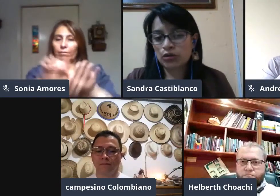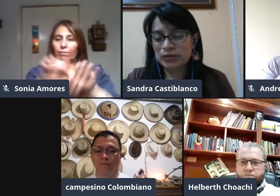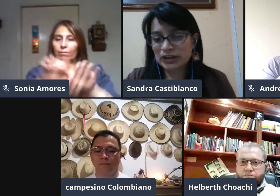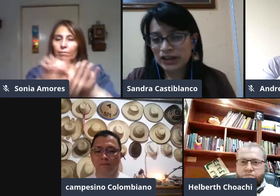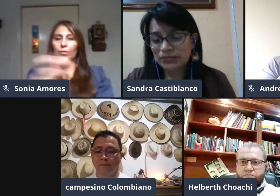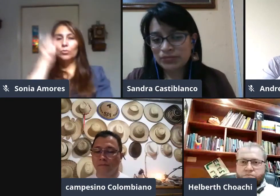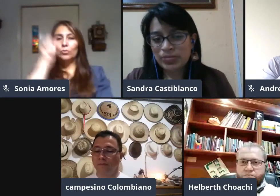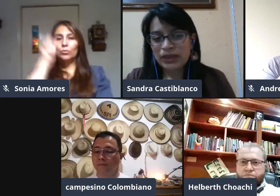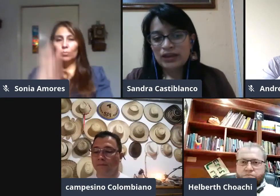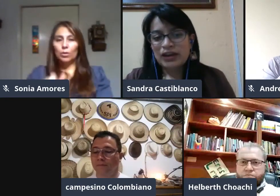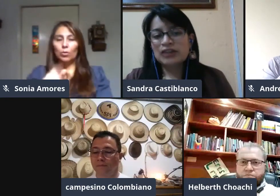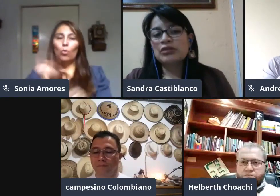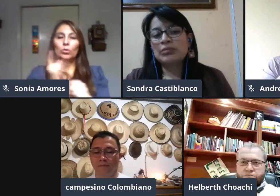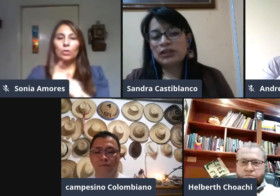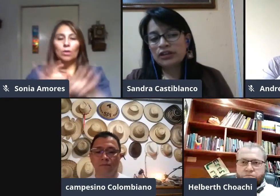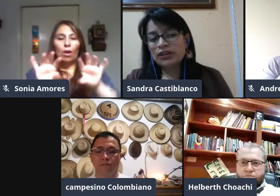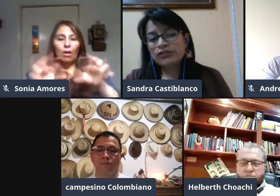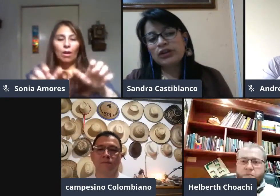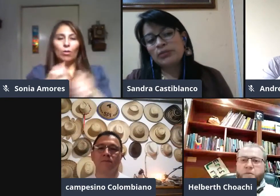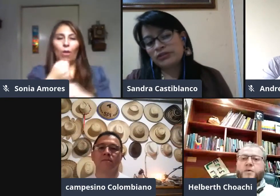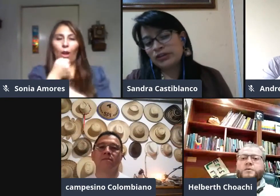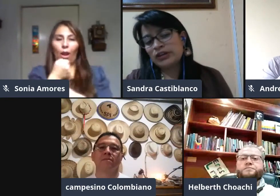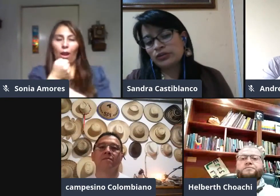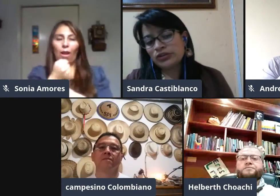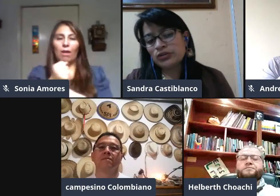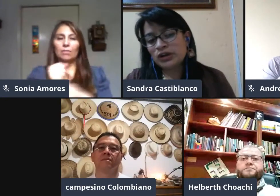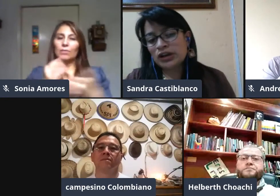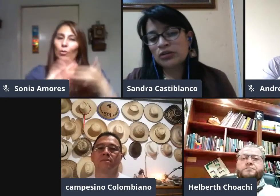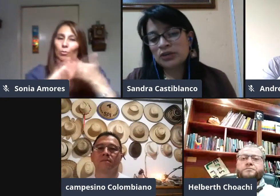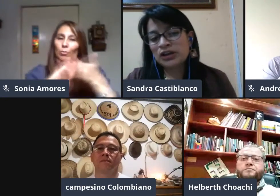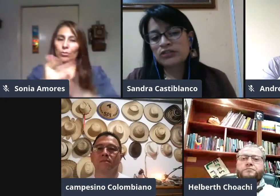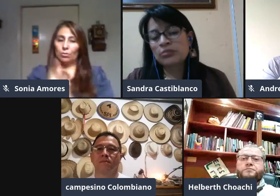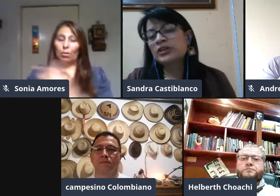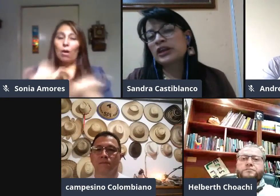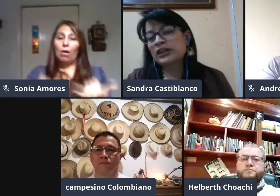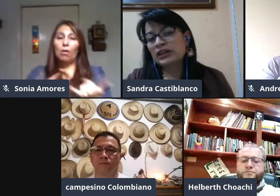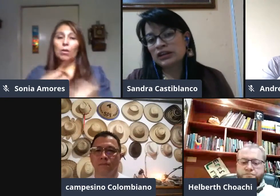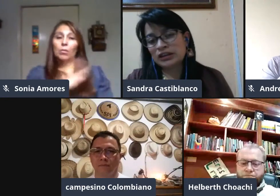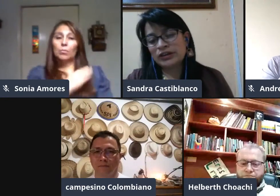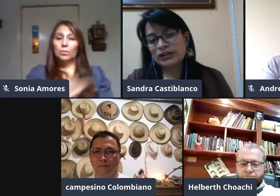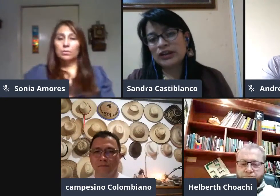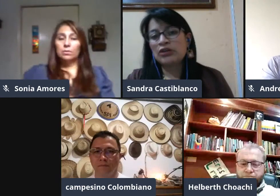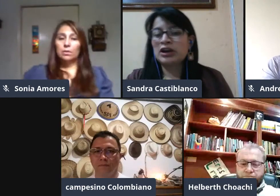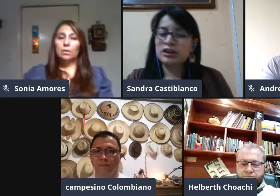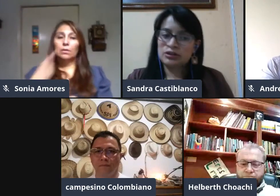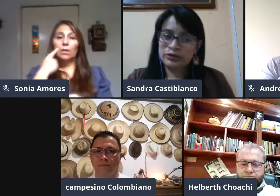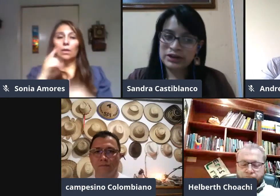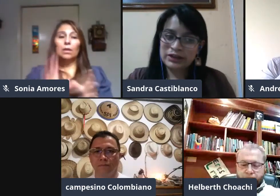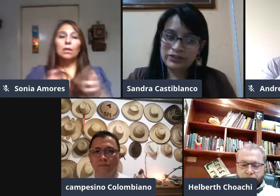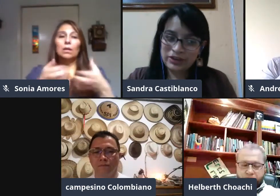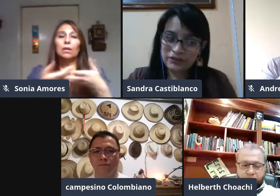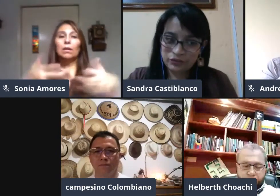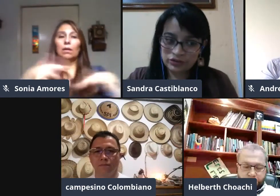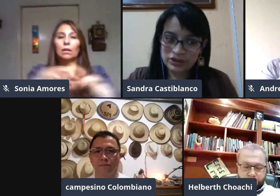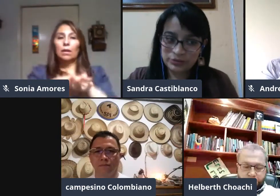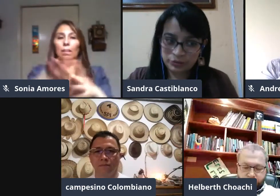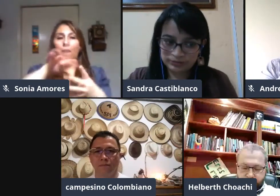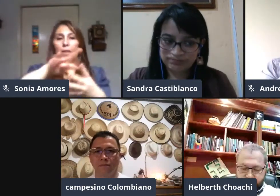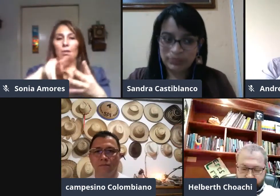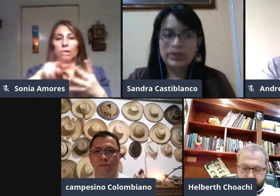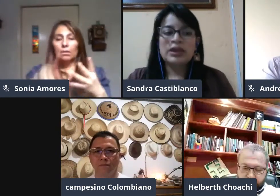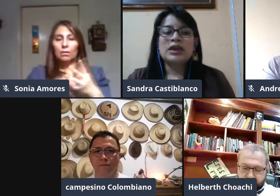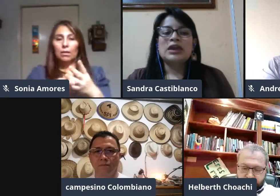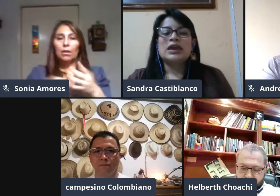de la radio comunitaria. Actualmente soy la presidenta del Consejo Local de Comunicación Comunitaria Alternativa de la localidad novena de